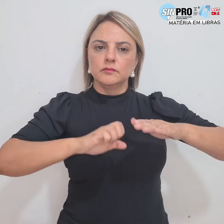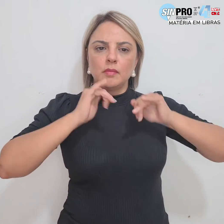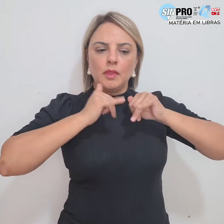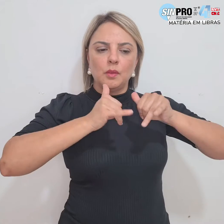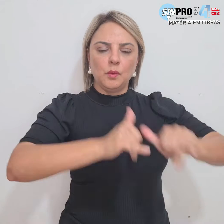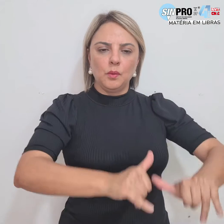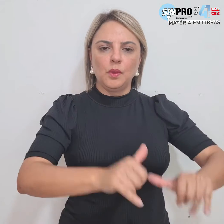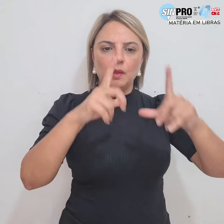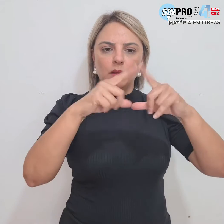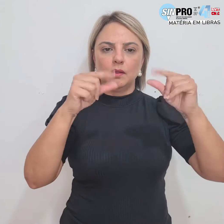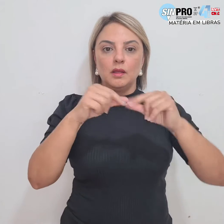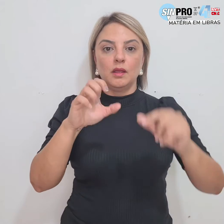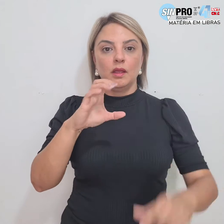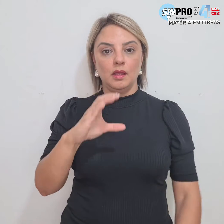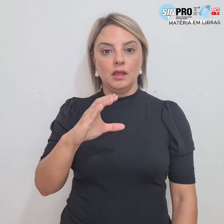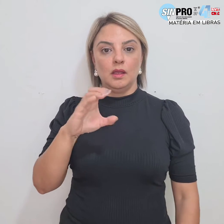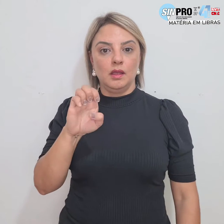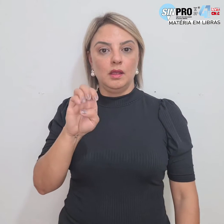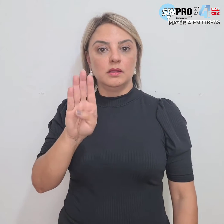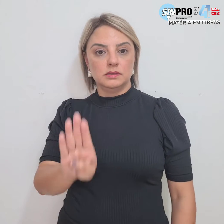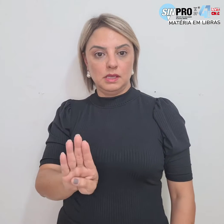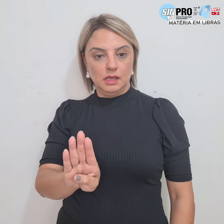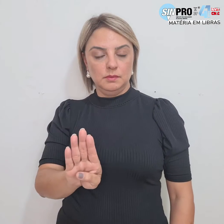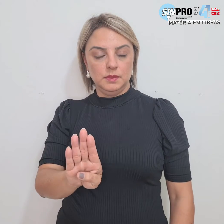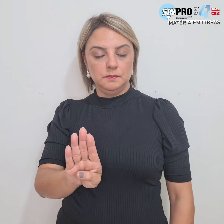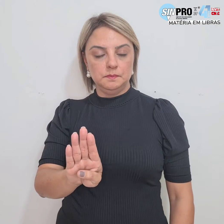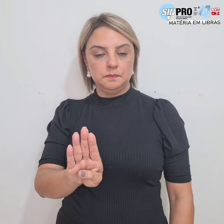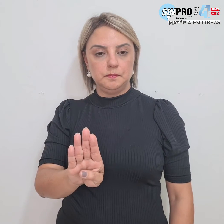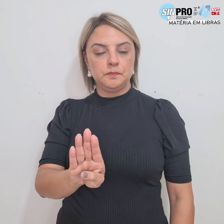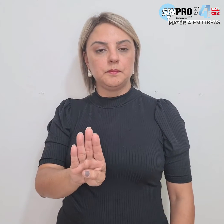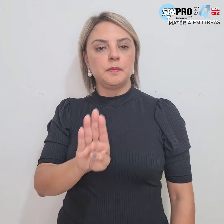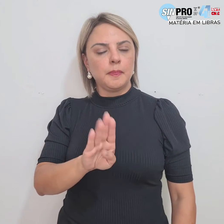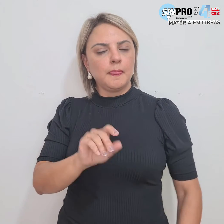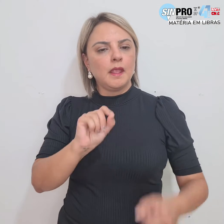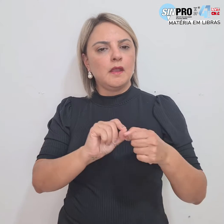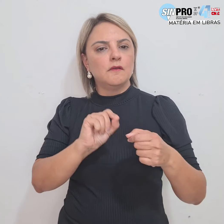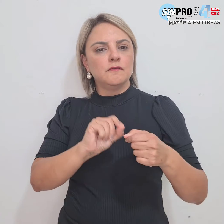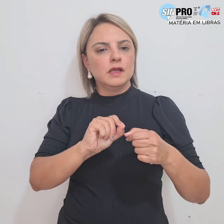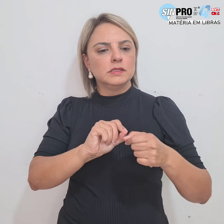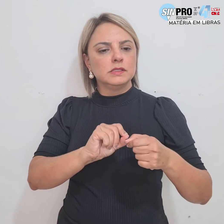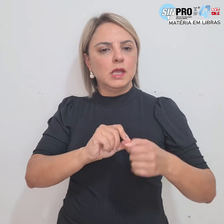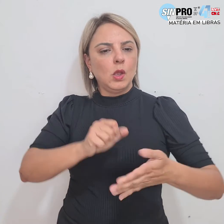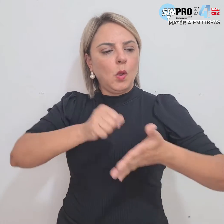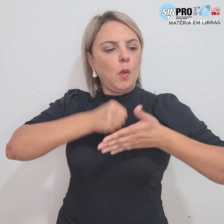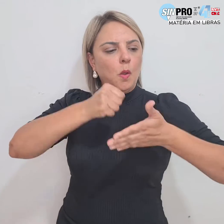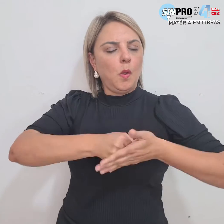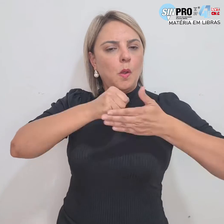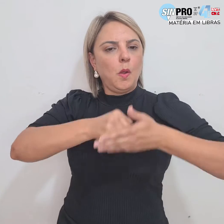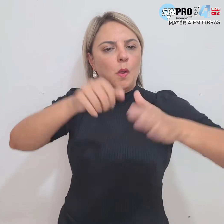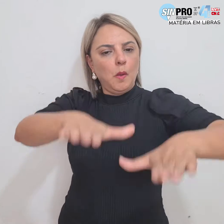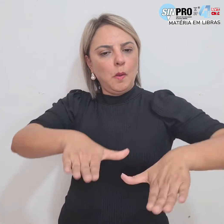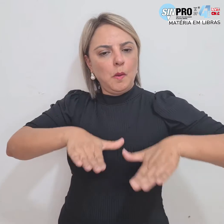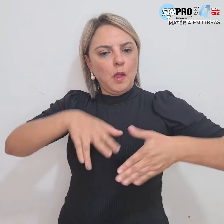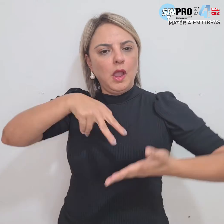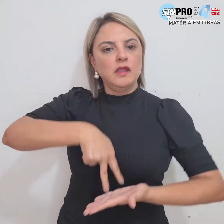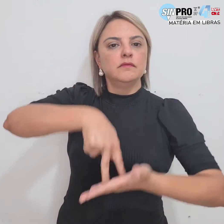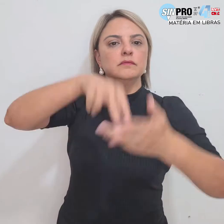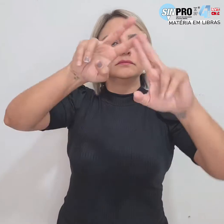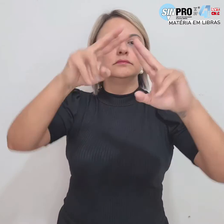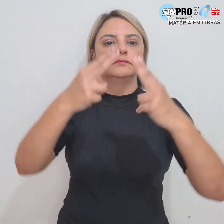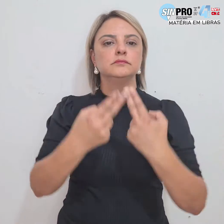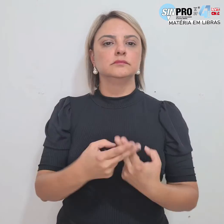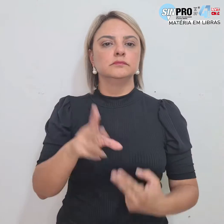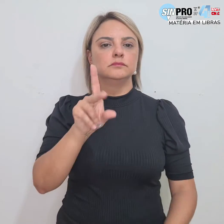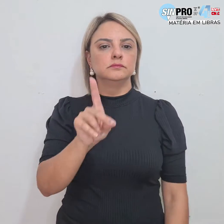Energética de Brasília Distribuidora SA, a SEB Distribuidora SA, irão realizar um ato público em frente à